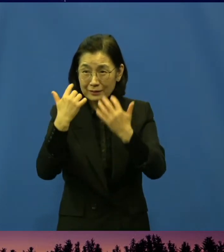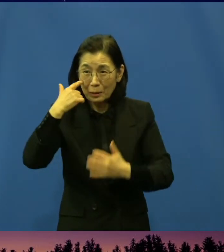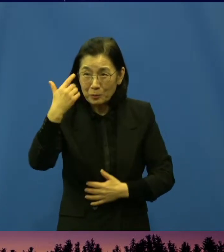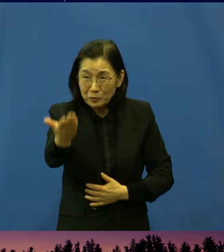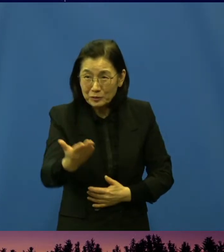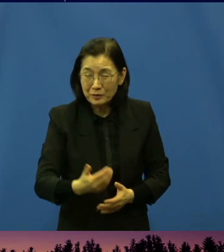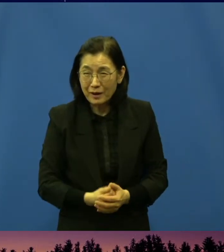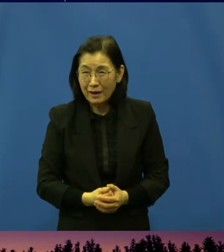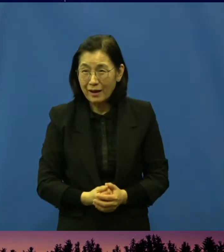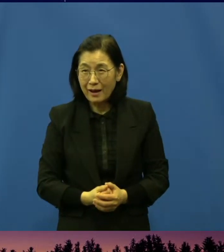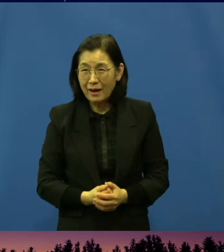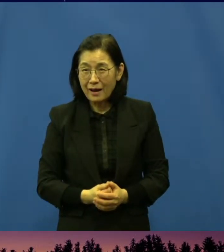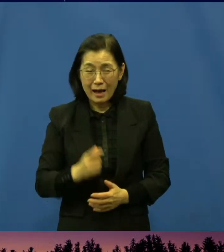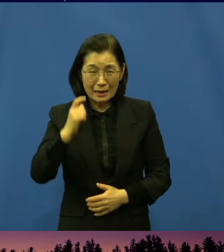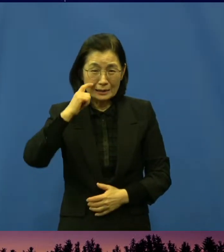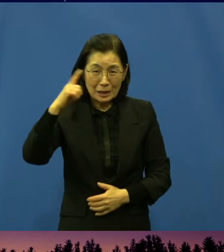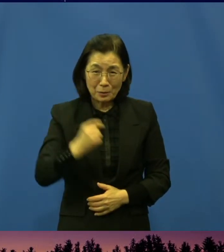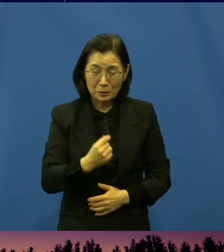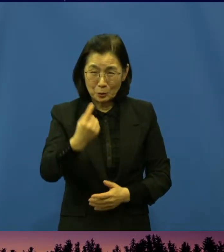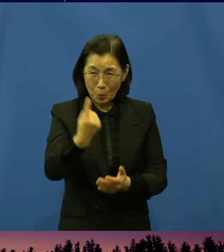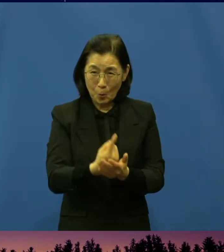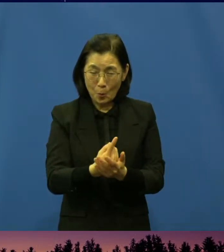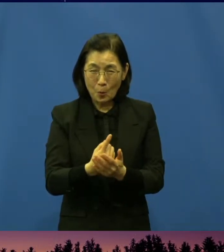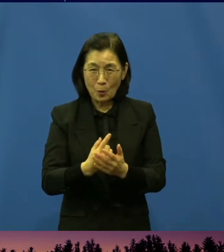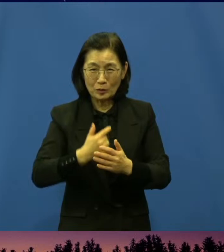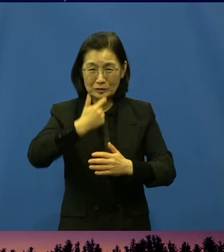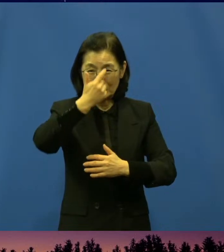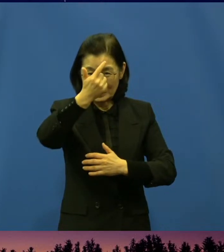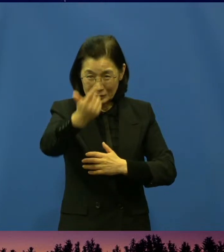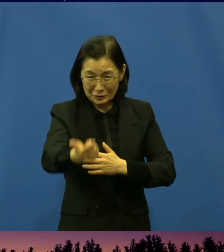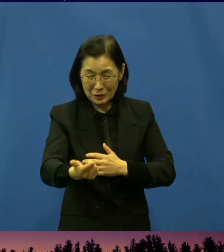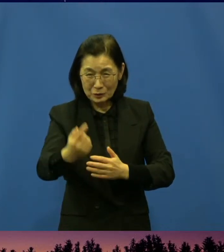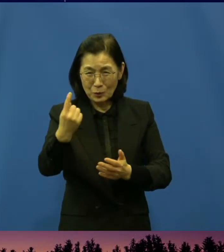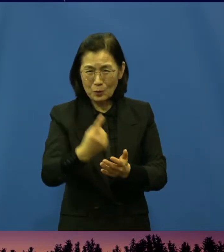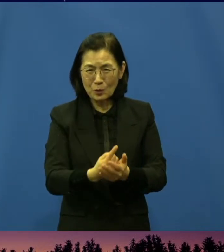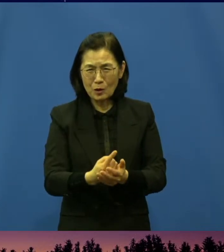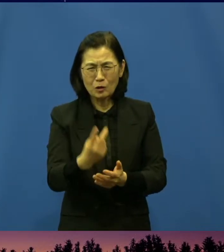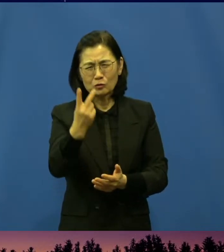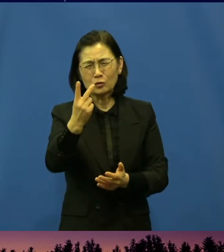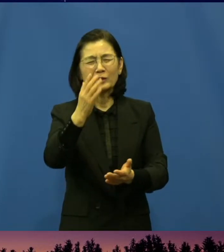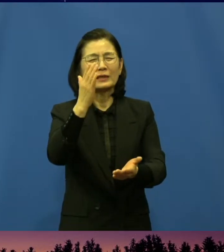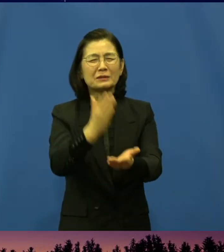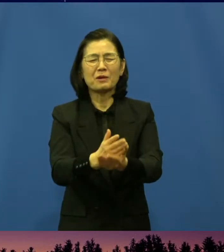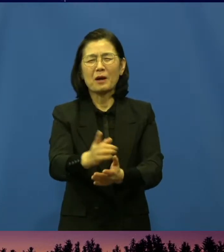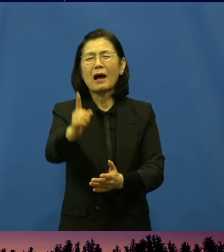새벽에도 나오고 저녁에도 교회 나오세요. 한 번만 나오지, 한 번만.